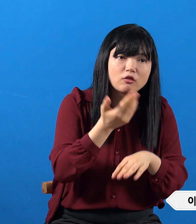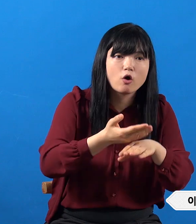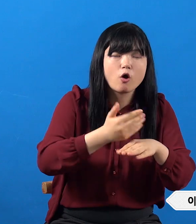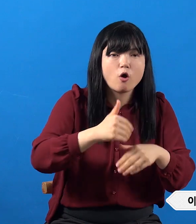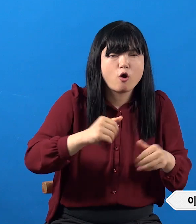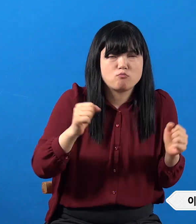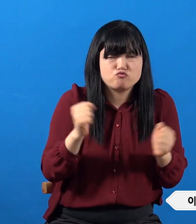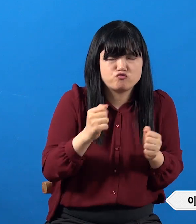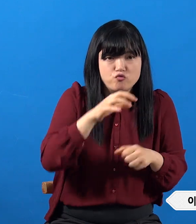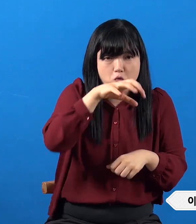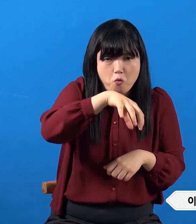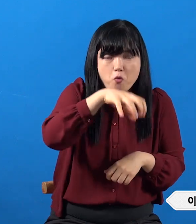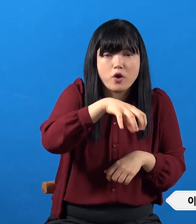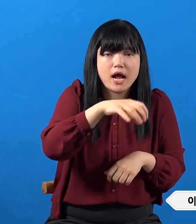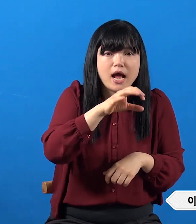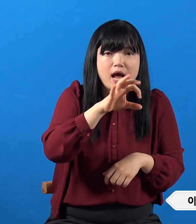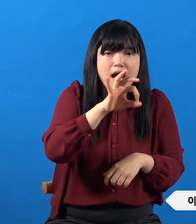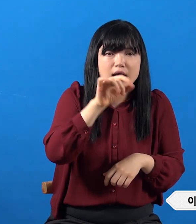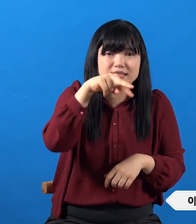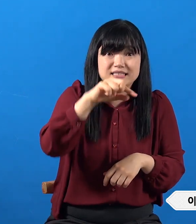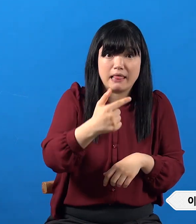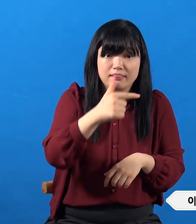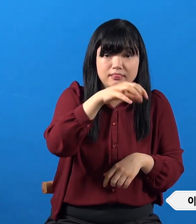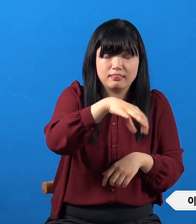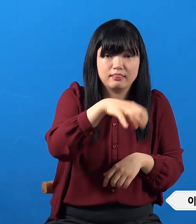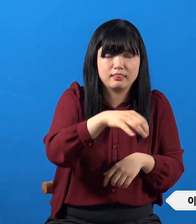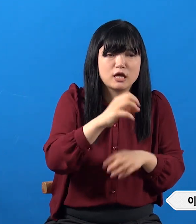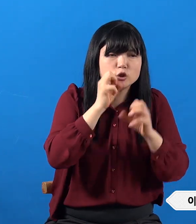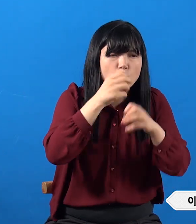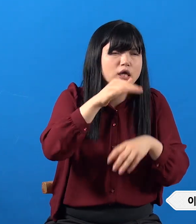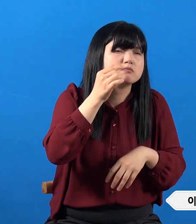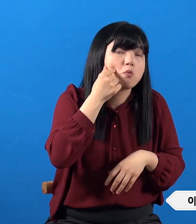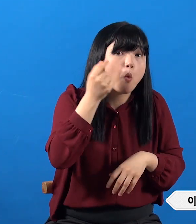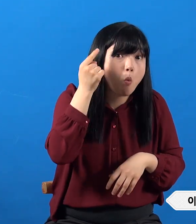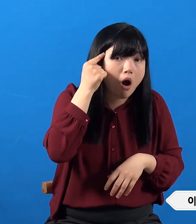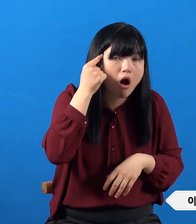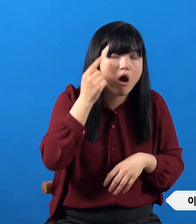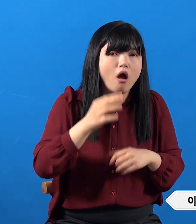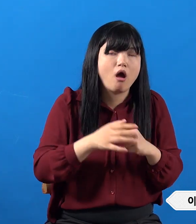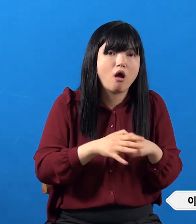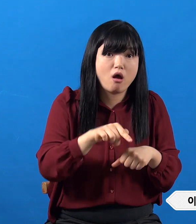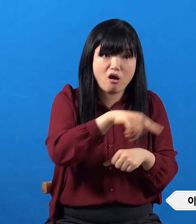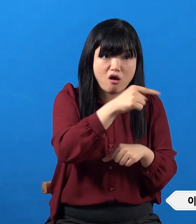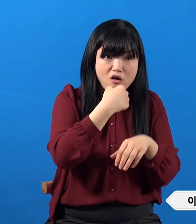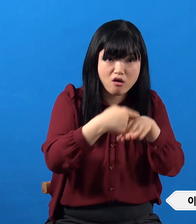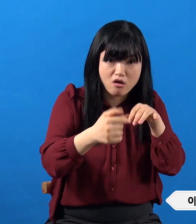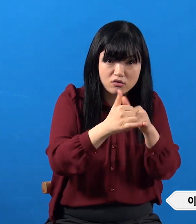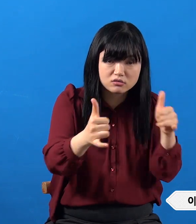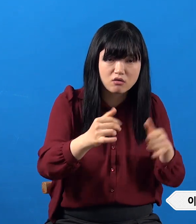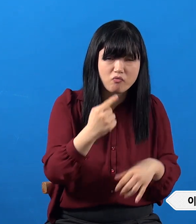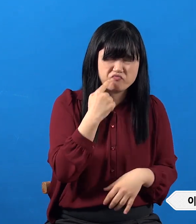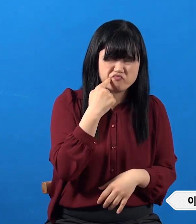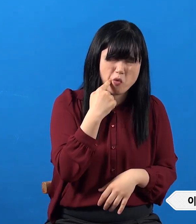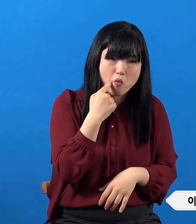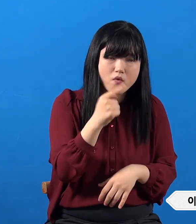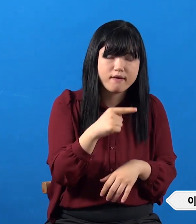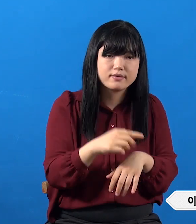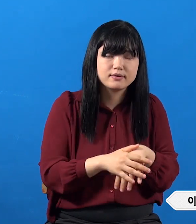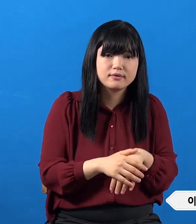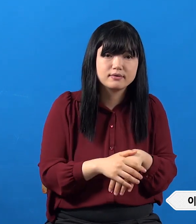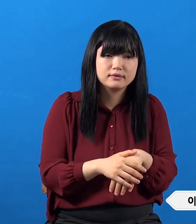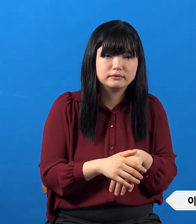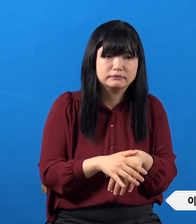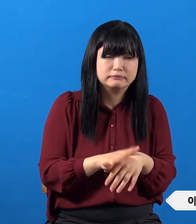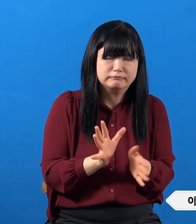북부 아쌈이라는 지역이 있는데 거기는 선교사들이 별로 가지 못했어요. 거기는 매우 아주